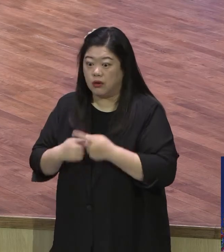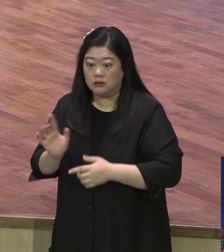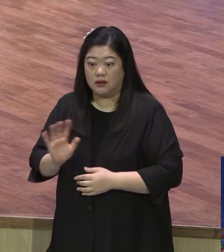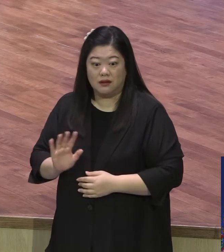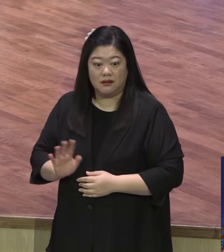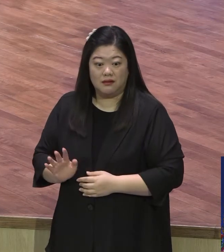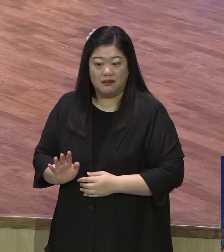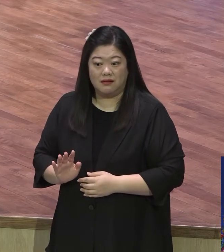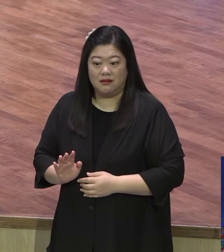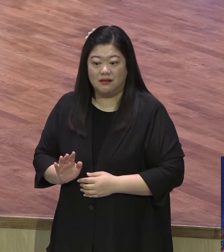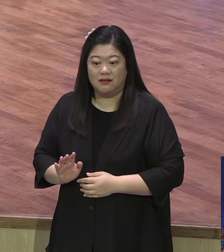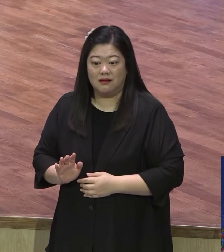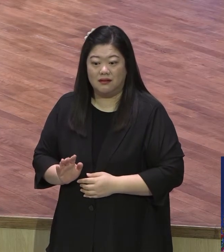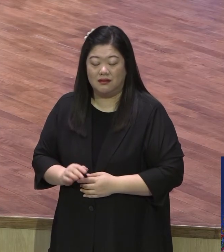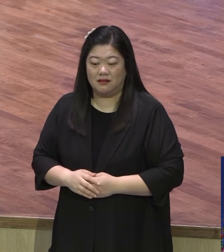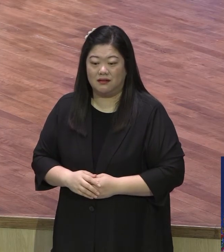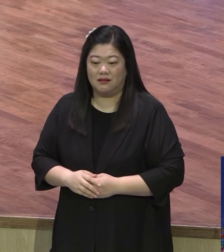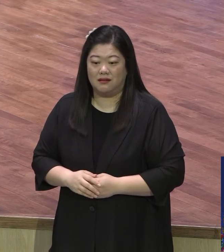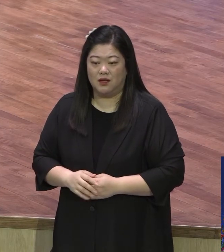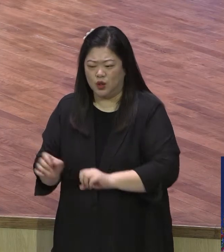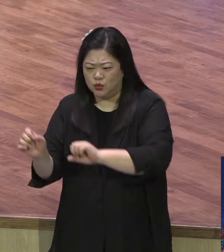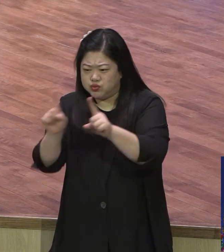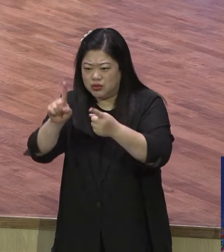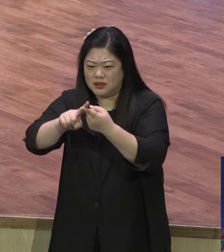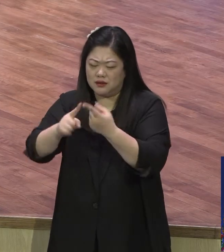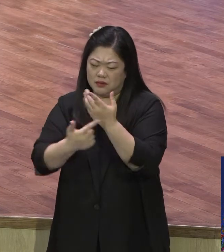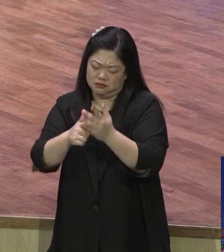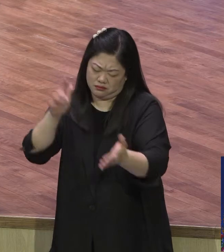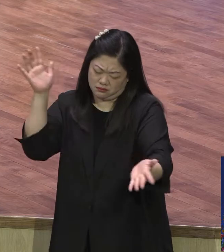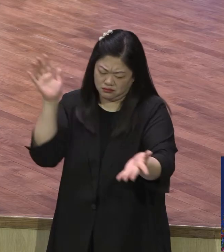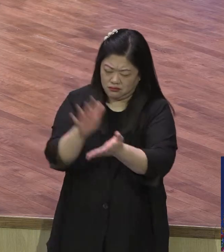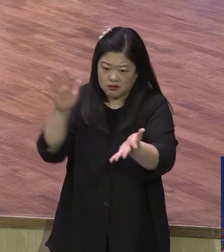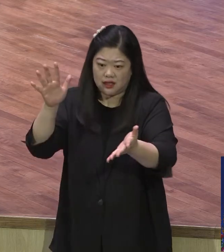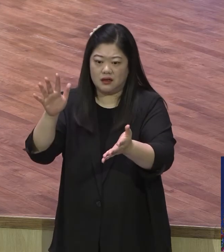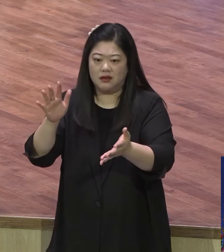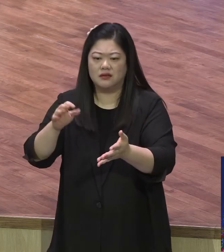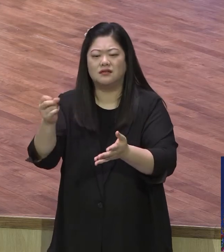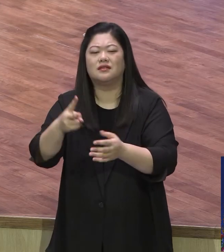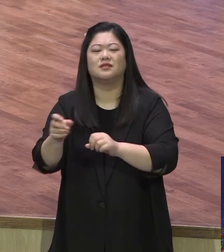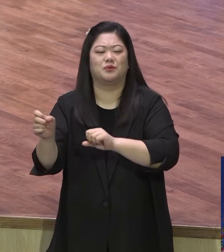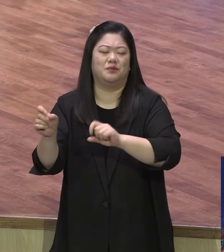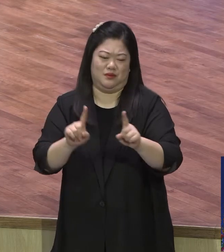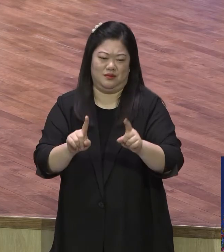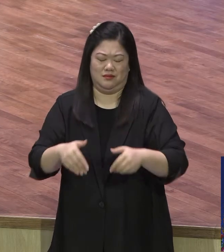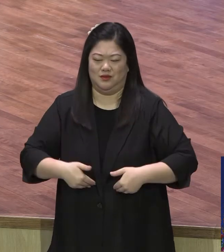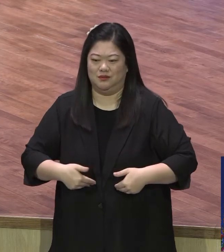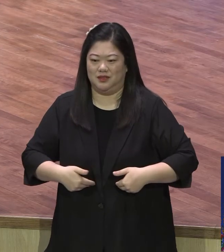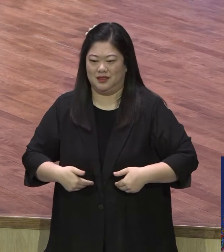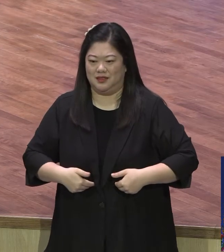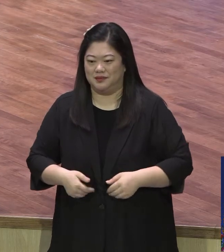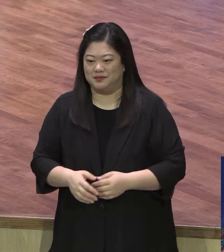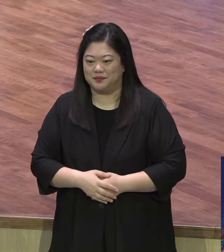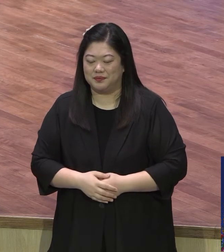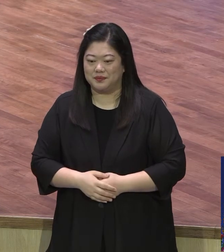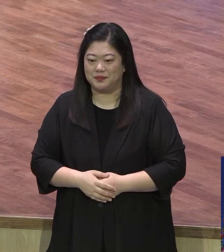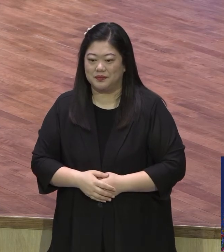뜨거운 이 영적 열정이 식어져 버린단 말이에요 우리가 평상시에